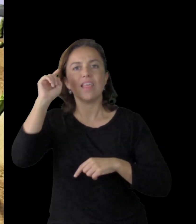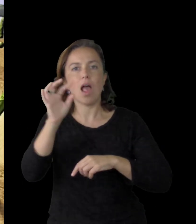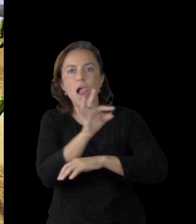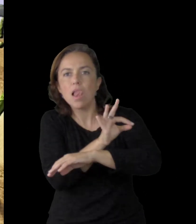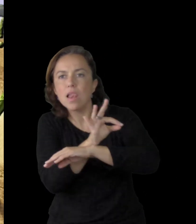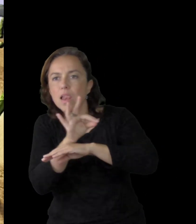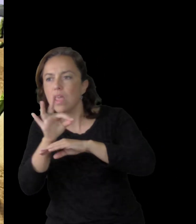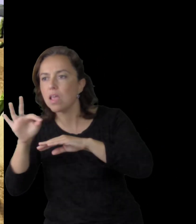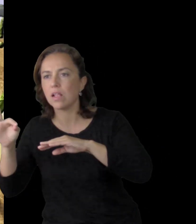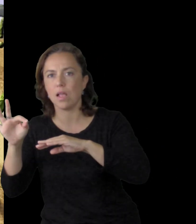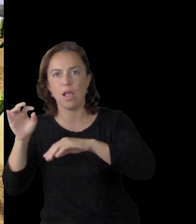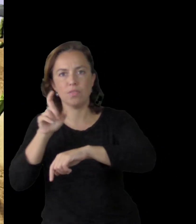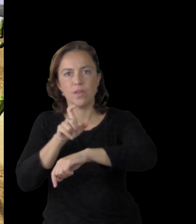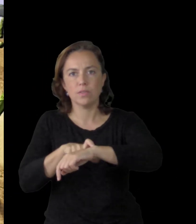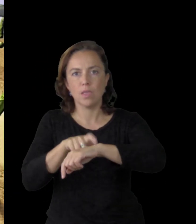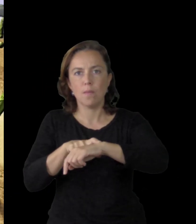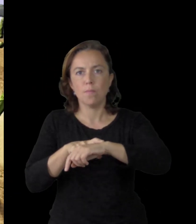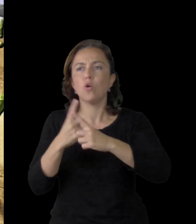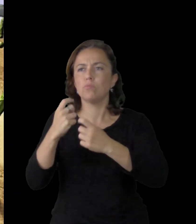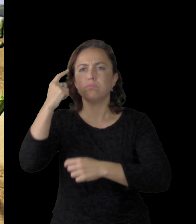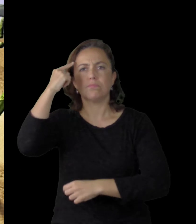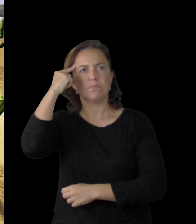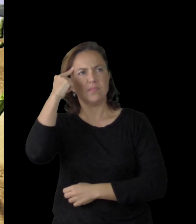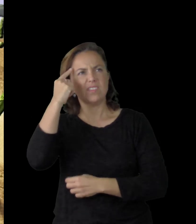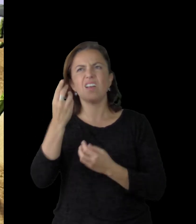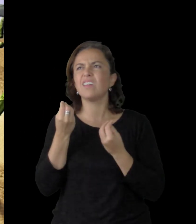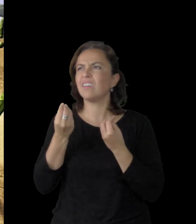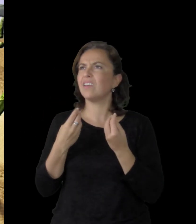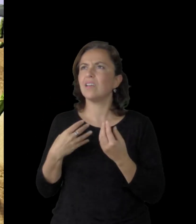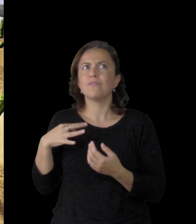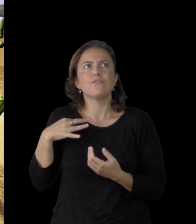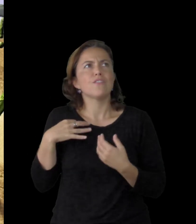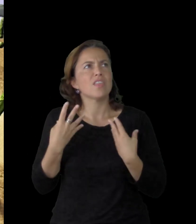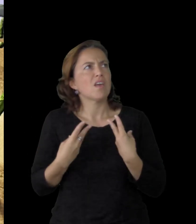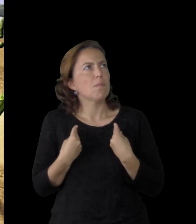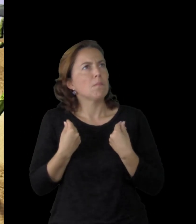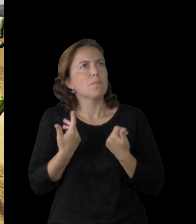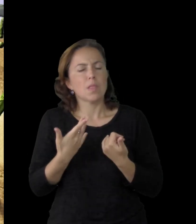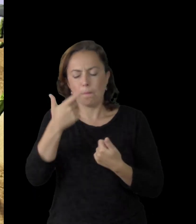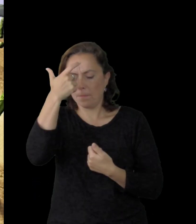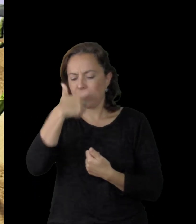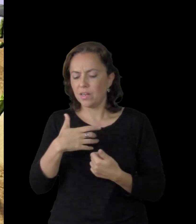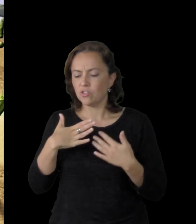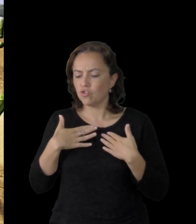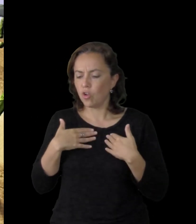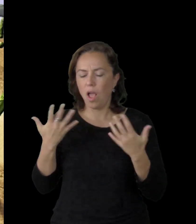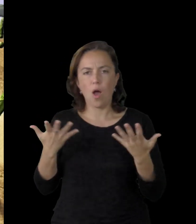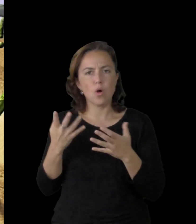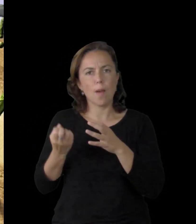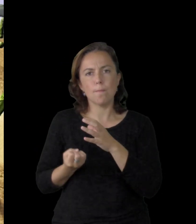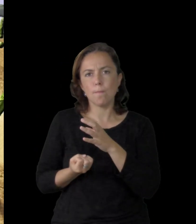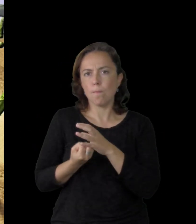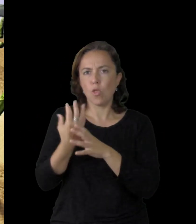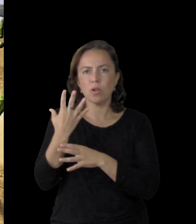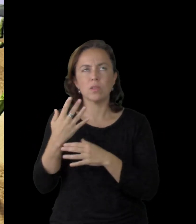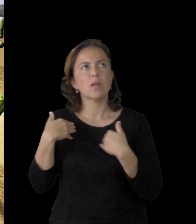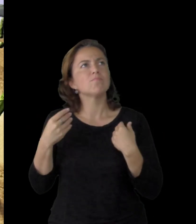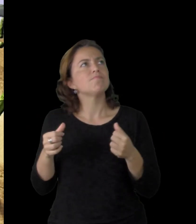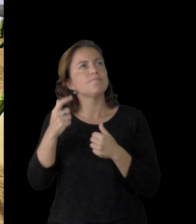es fundamental la pregunta por el sentido de la vida. El individuo en la modernidad profundiza